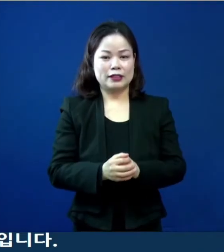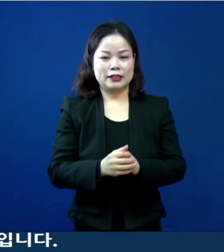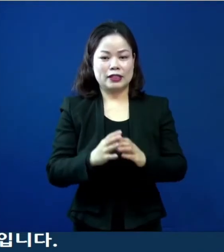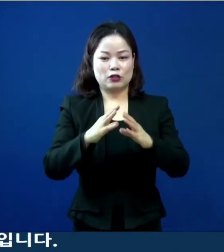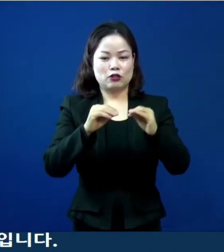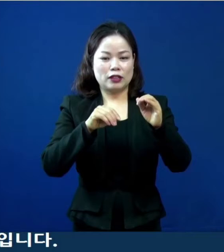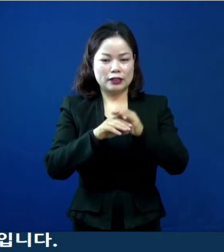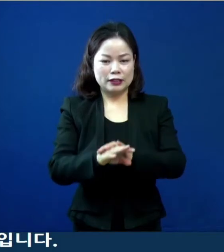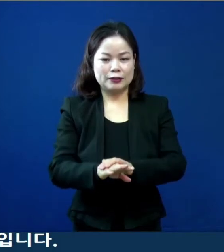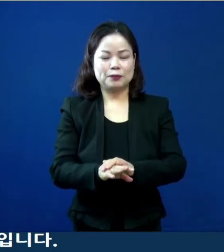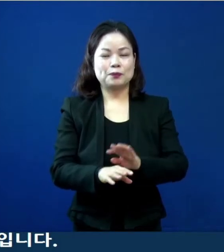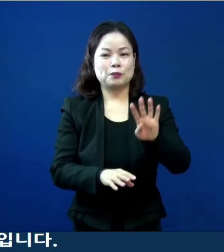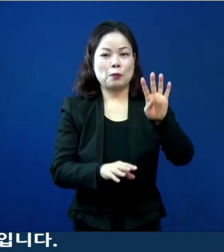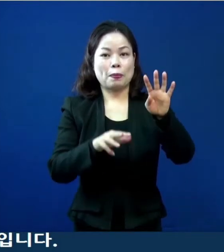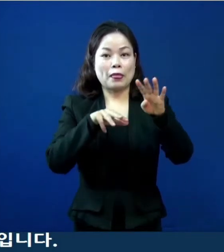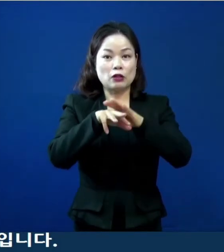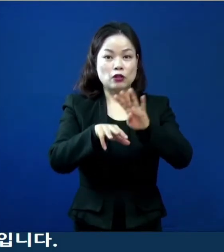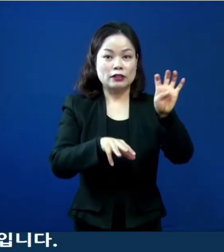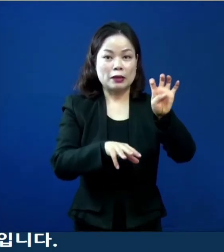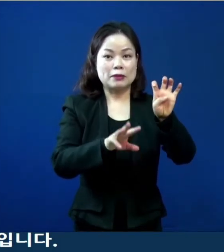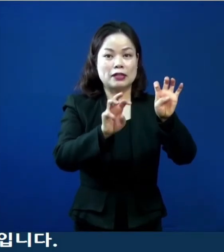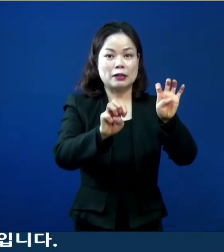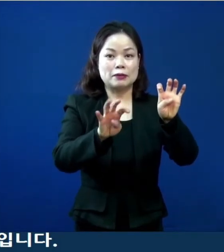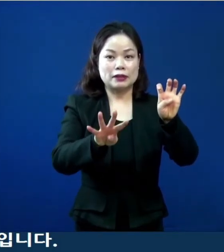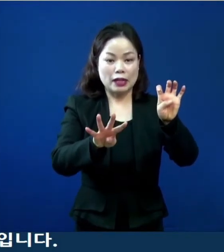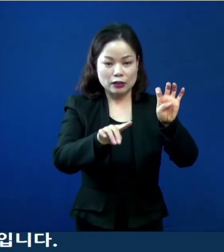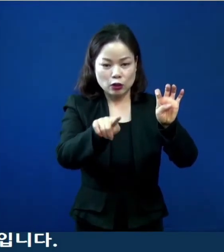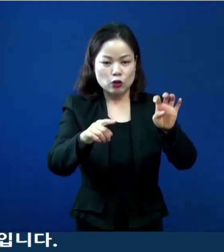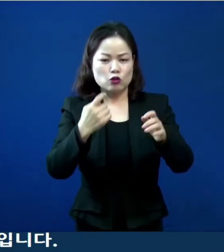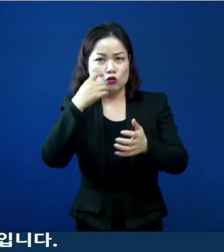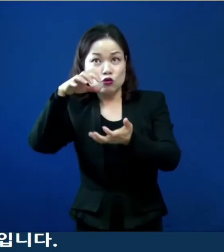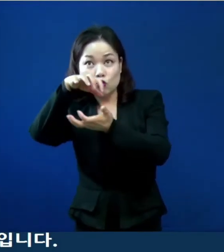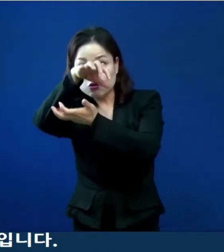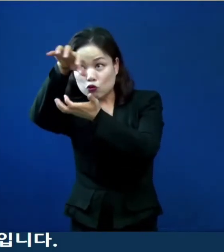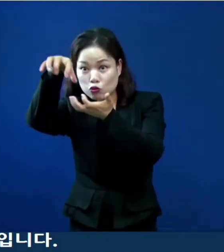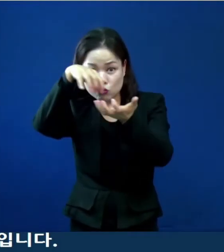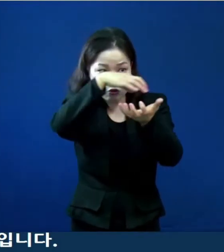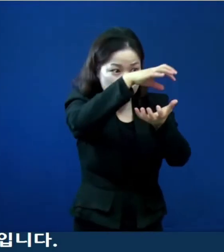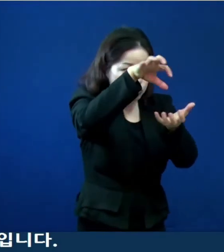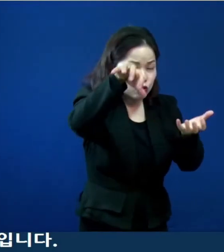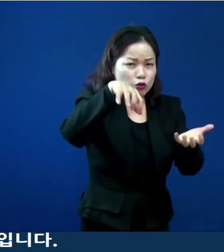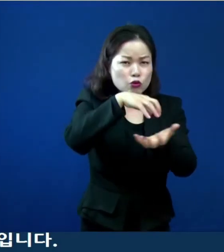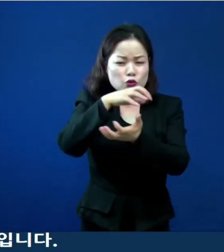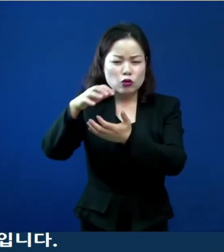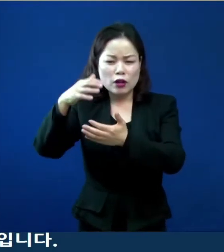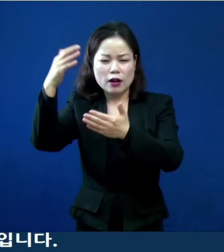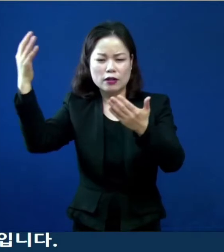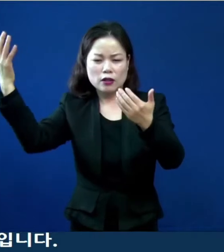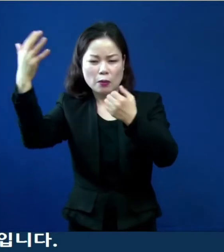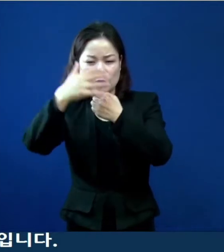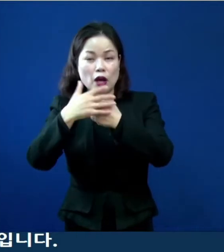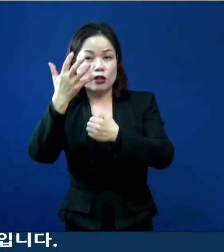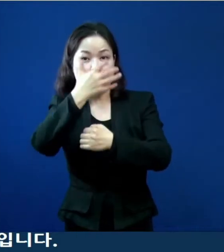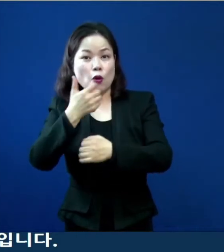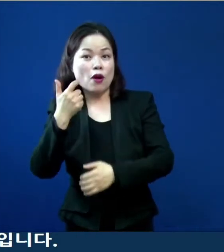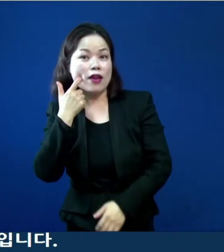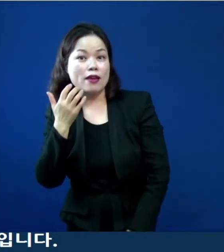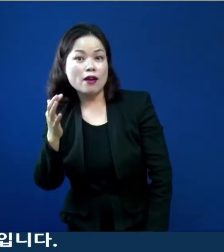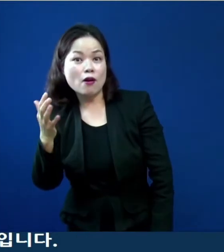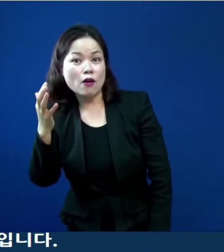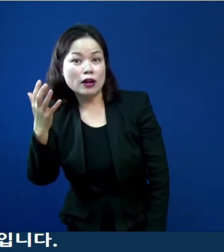출애굽기 40장 34절 같이 한번 읽겠습니다. 구름이 회막에 덮이고 여호와의